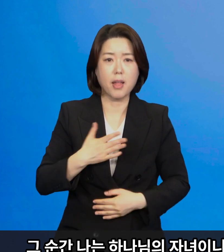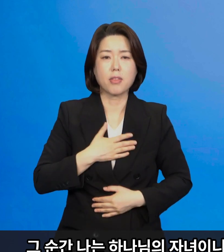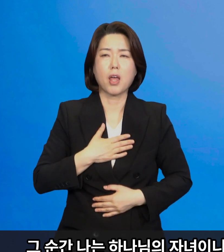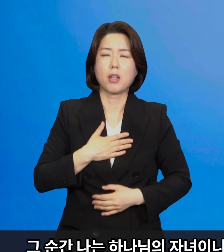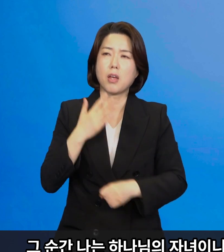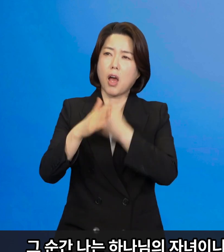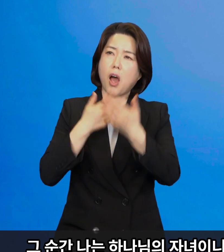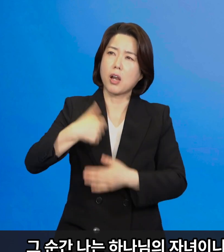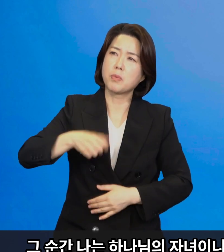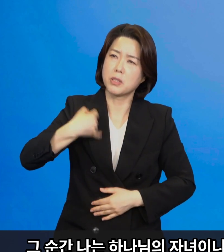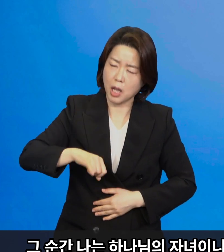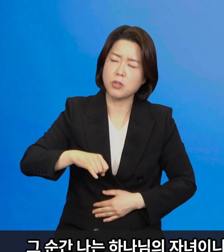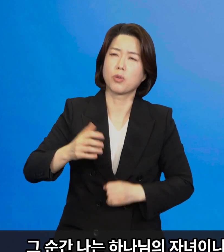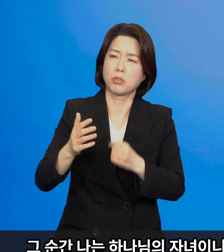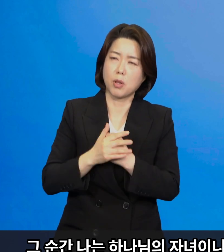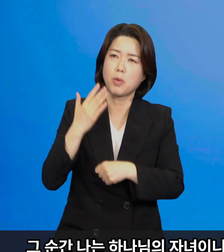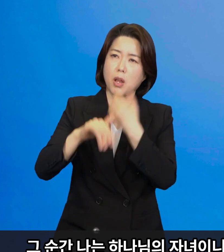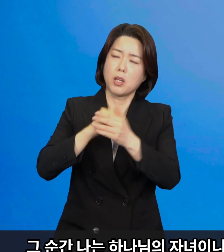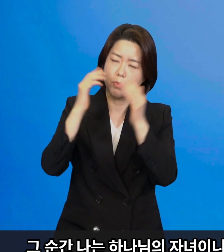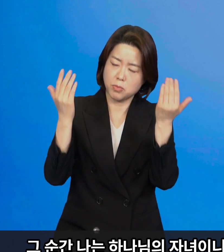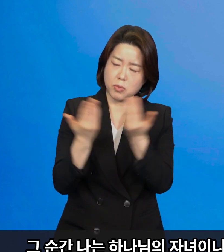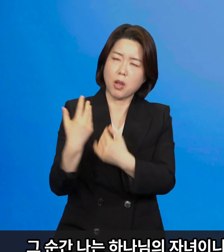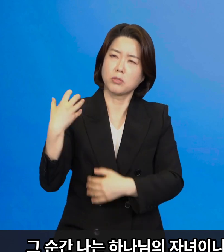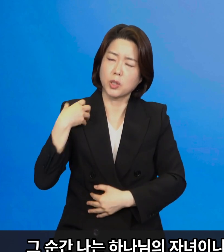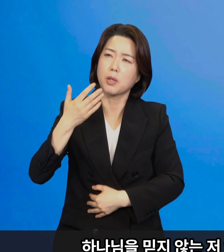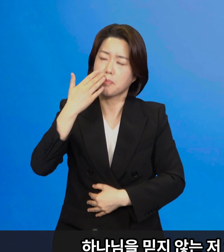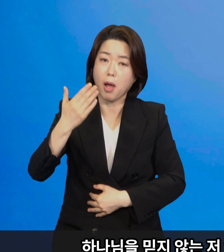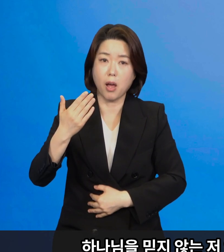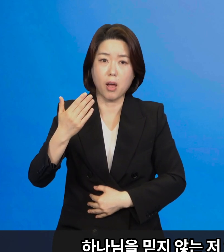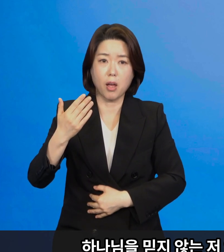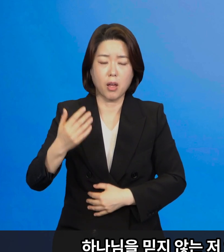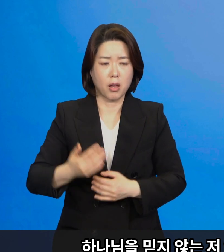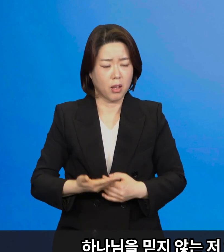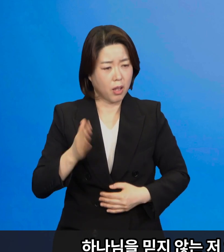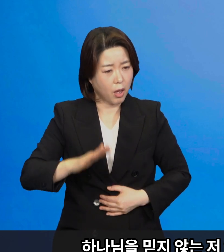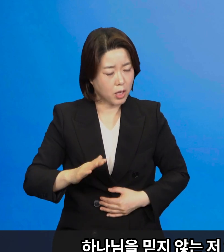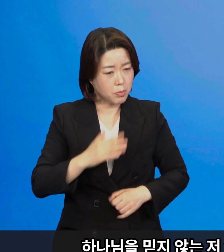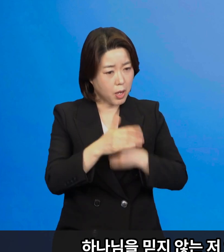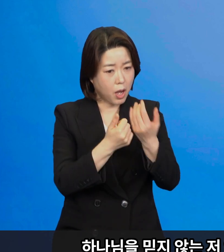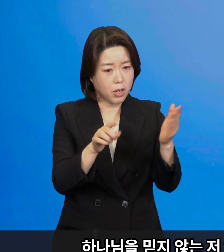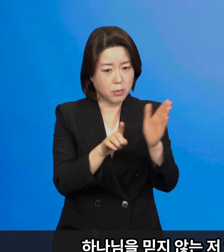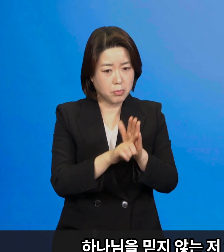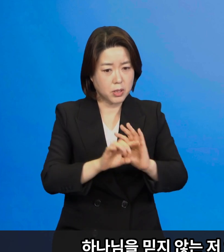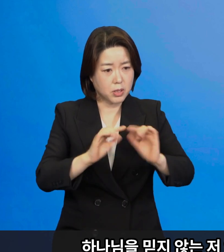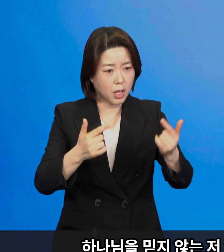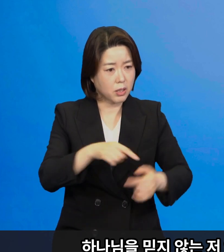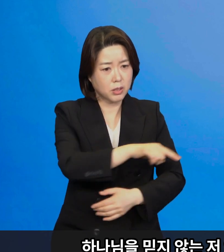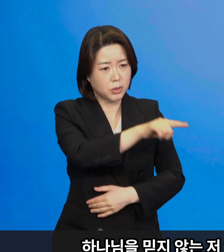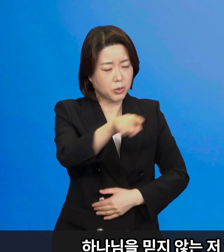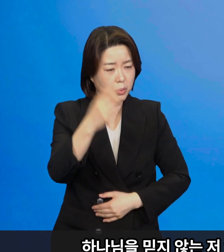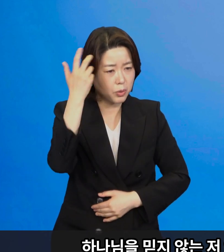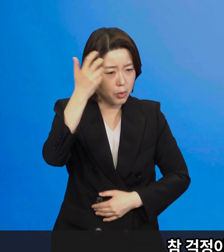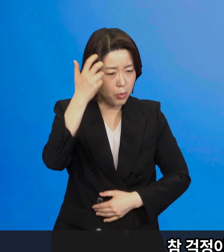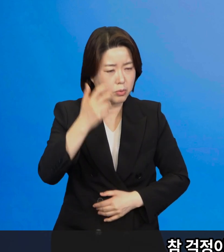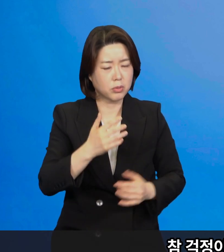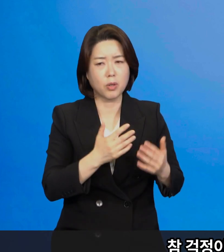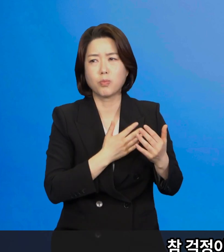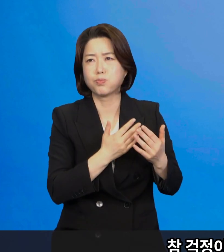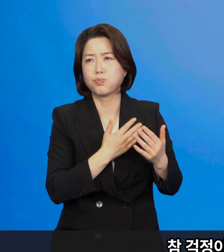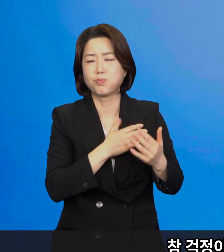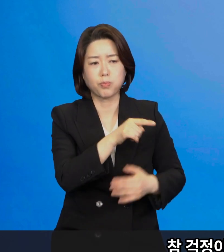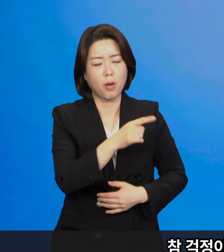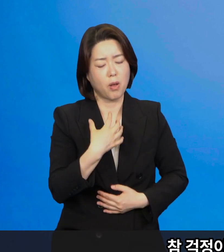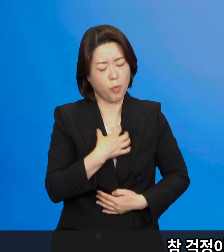하나님의 자녀이니 하나님께서 다 책임져 주실 테지만 하나님을 믿지 않는 저 영혼들은 얼마나 불안할까 참